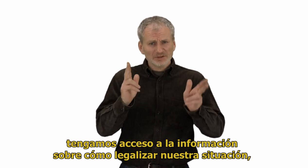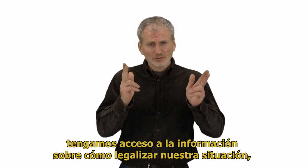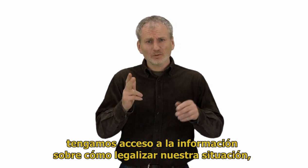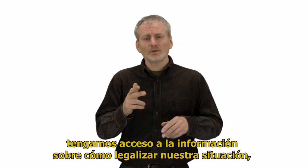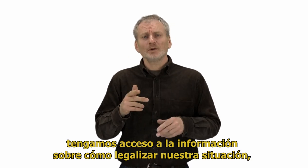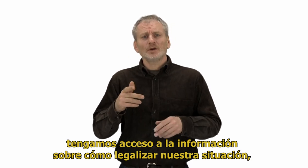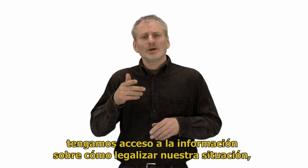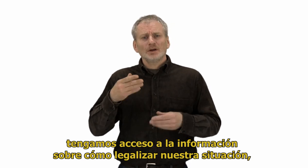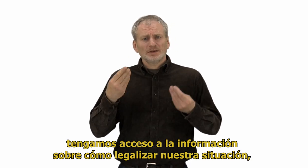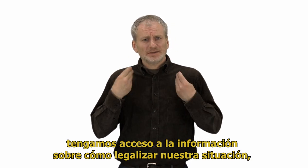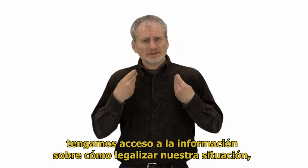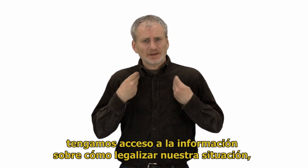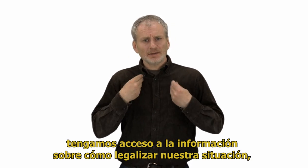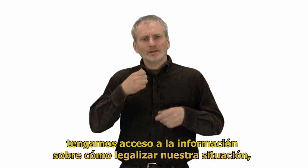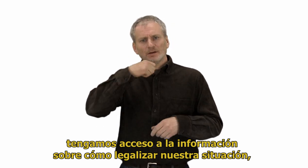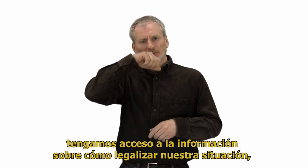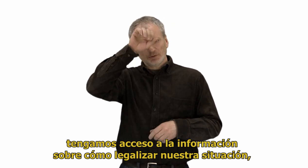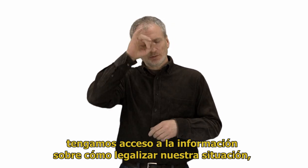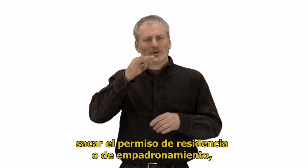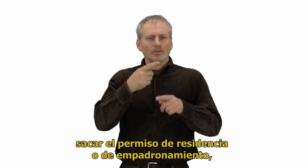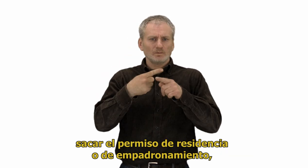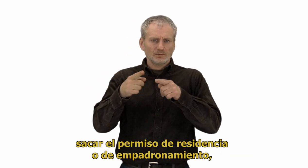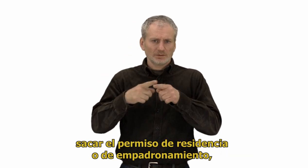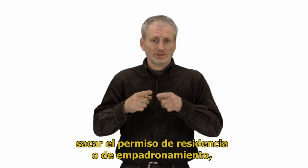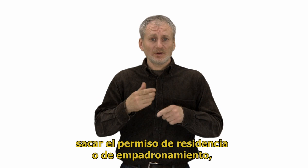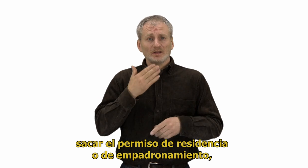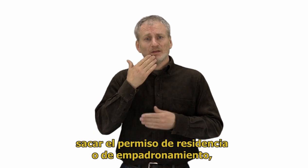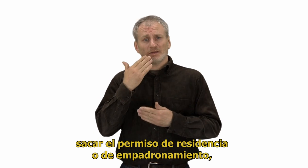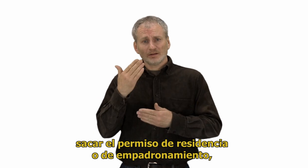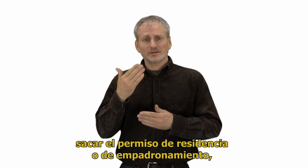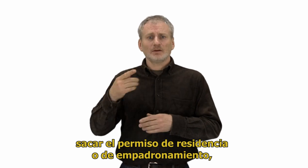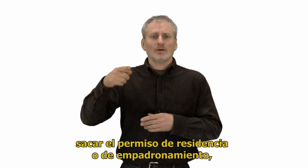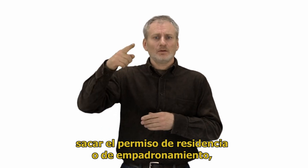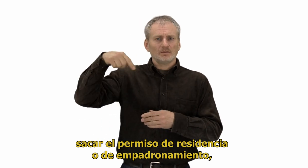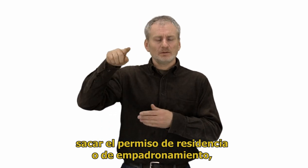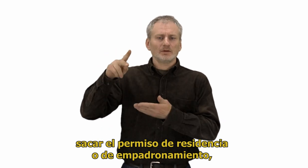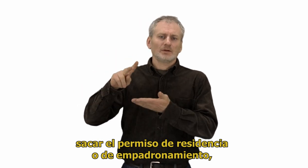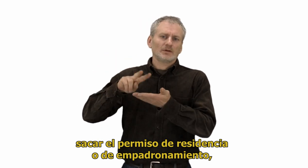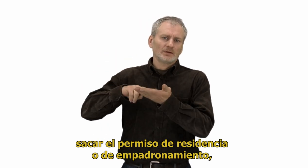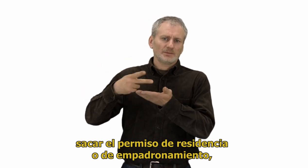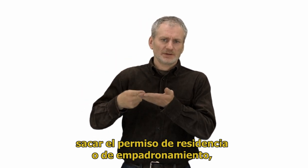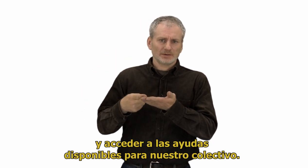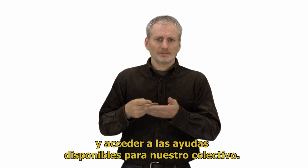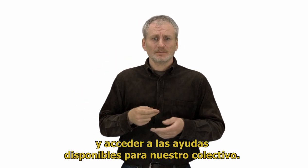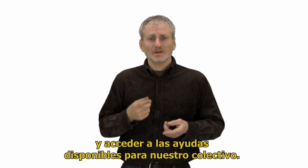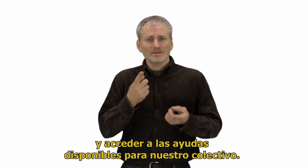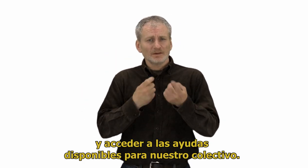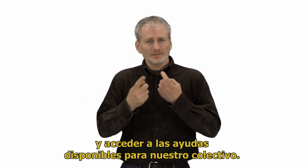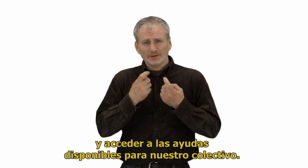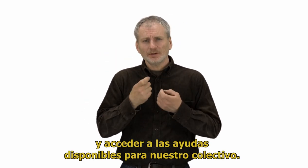sobre cómo legalizar nuestra situación, sacar el permiso de residencia o de empadronamiento y acceder